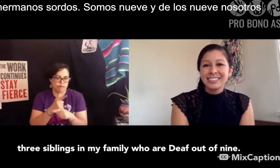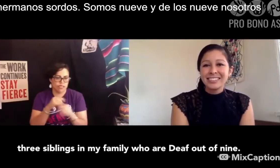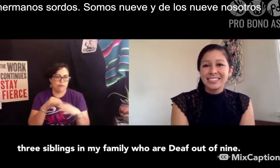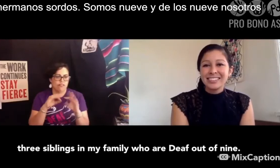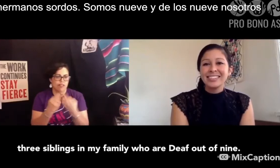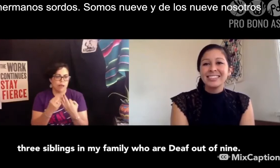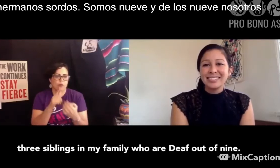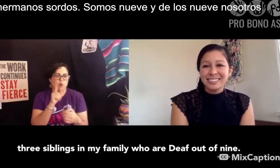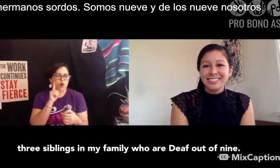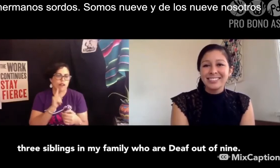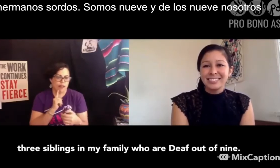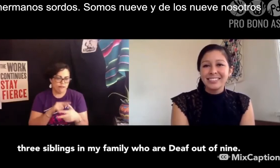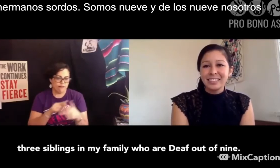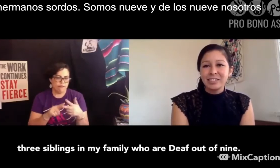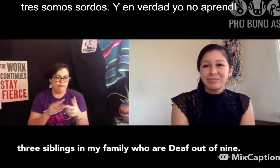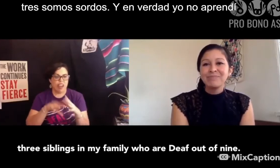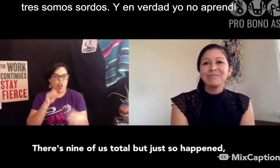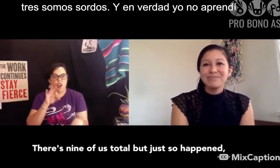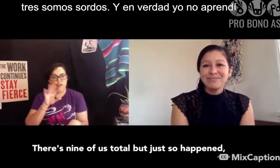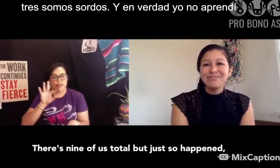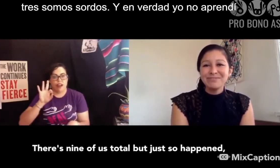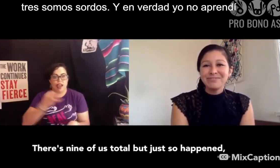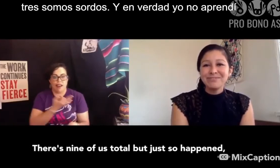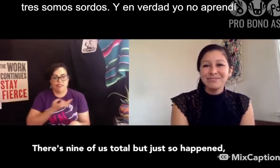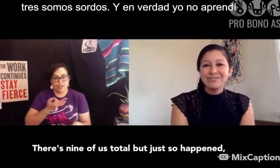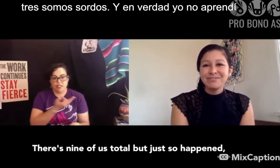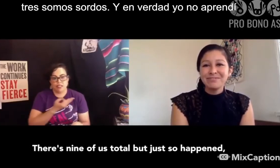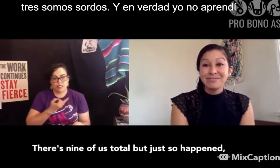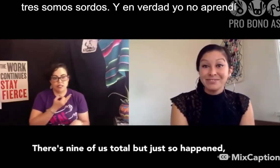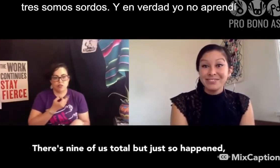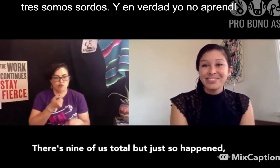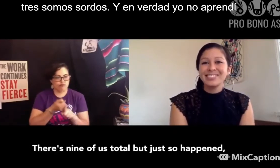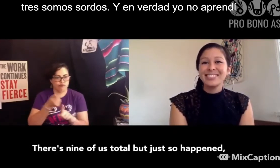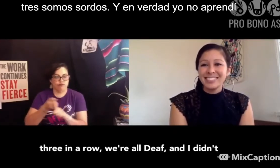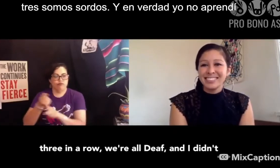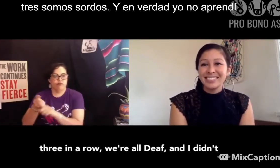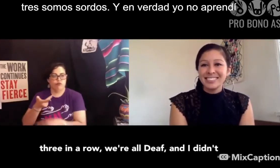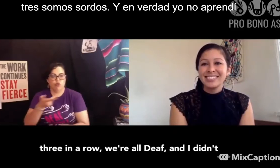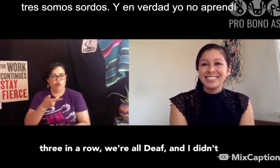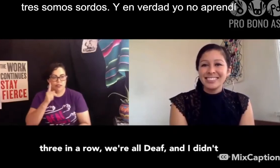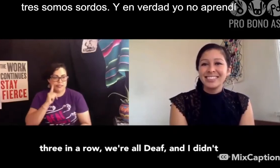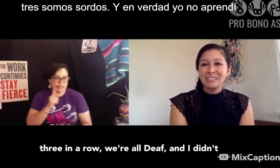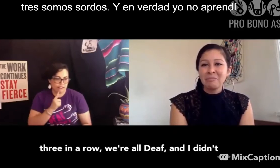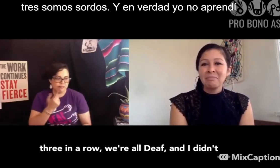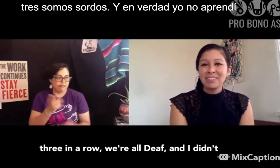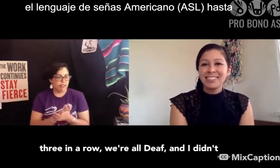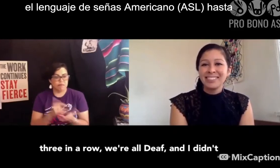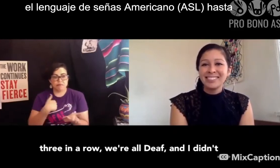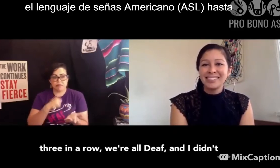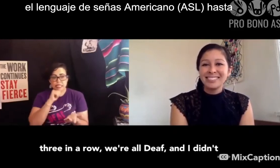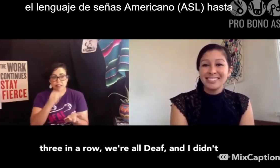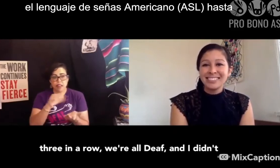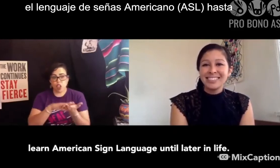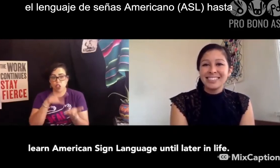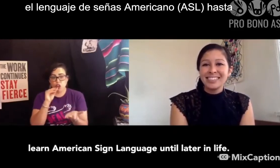Somos 9 y de los 9 nosotros 3 somos sordos. Y en verdad yo no